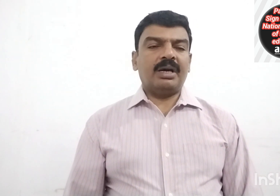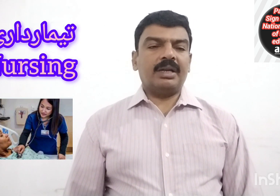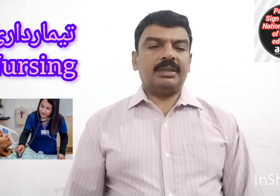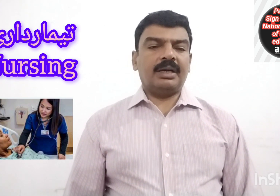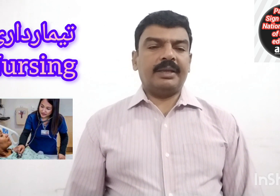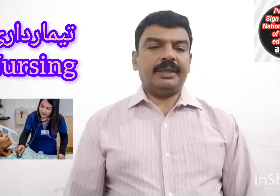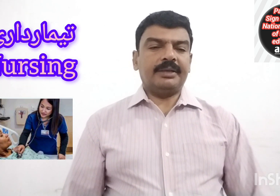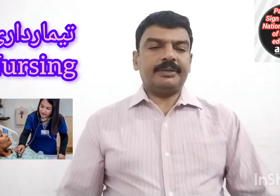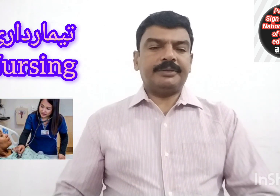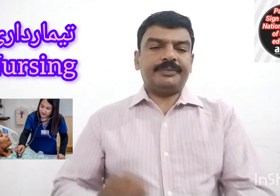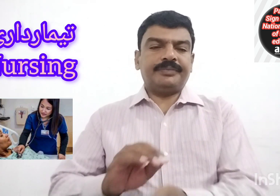तीमारदारी,